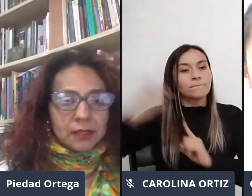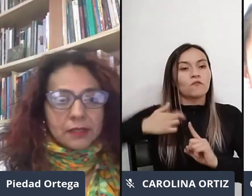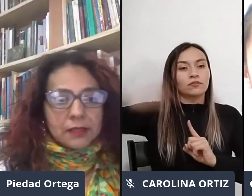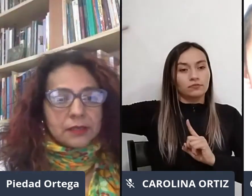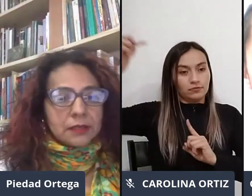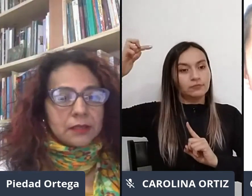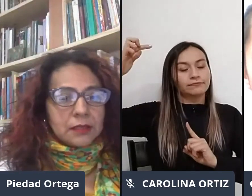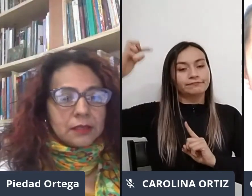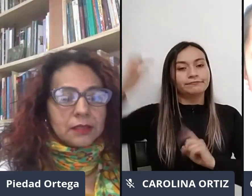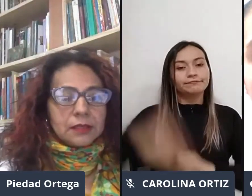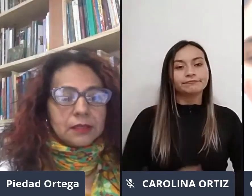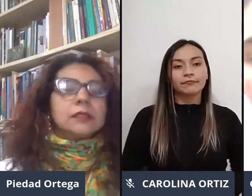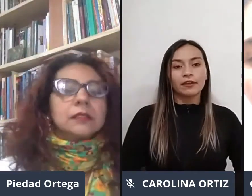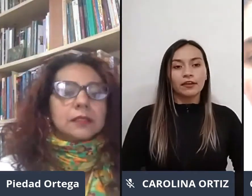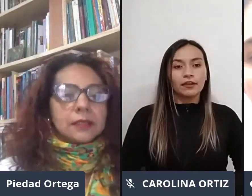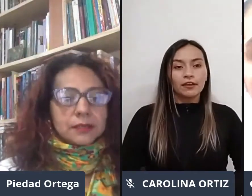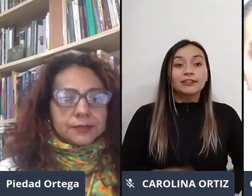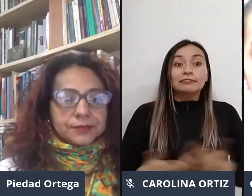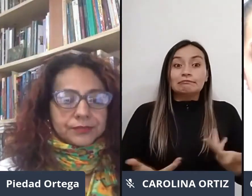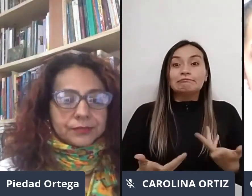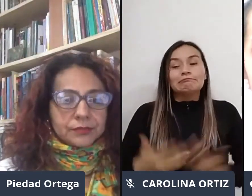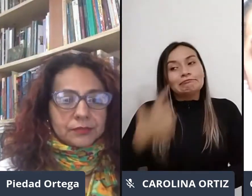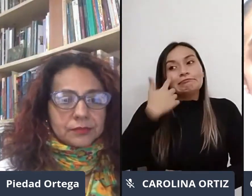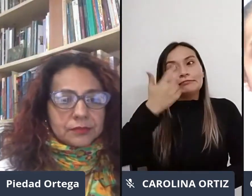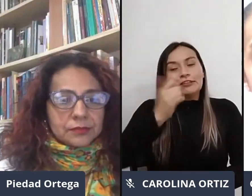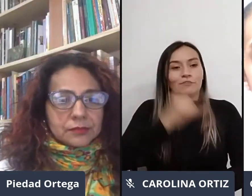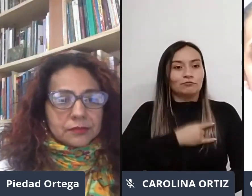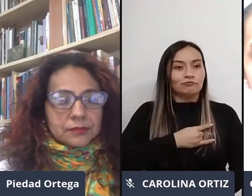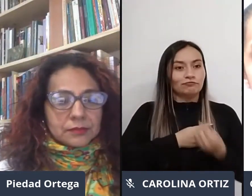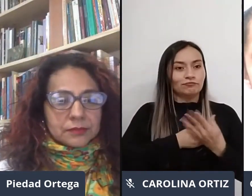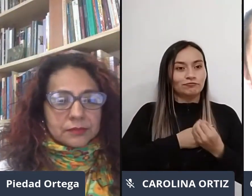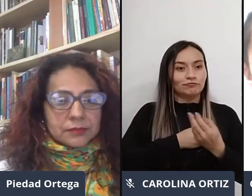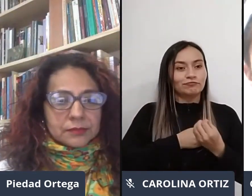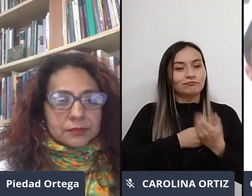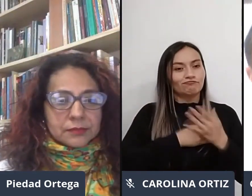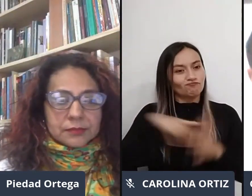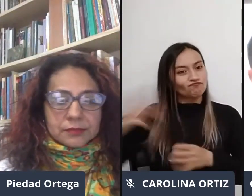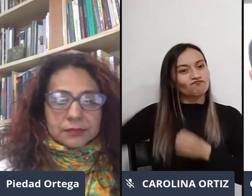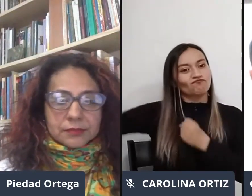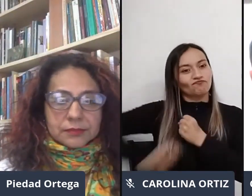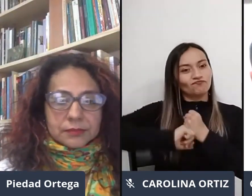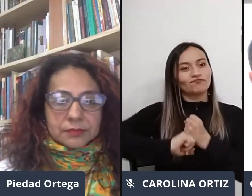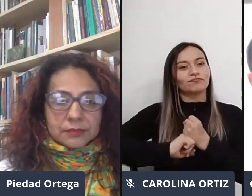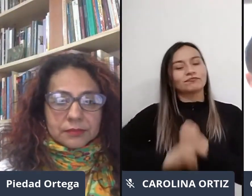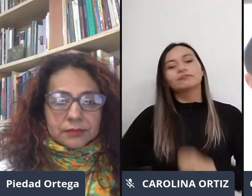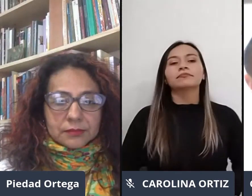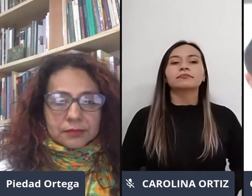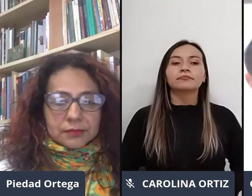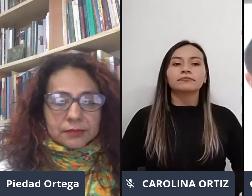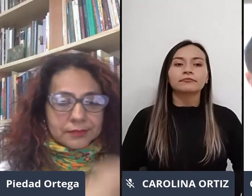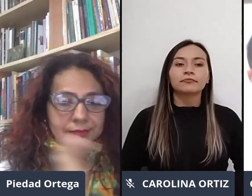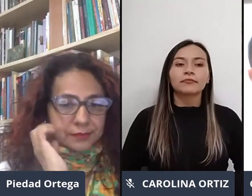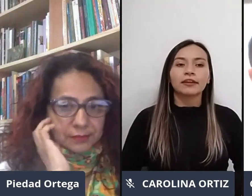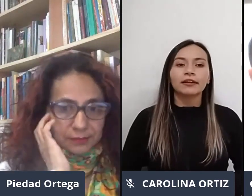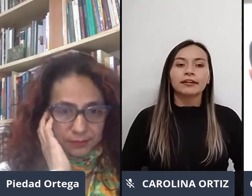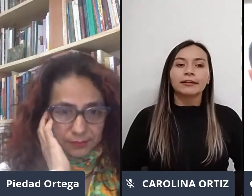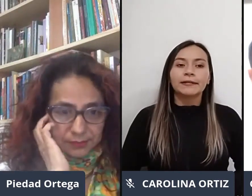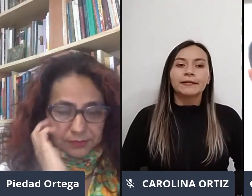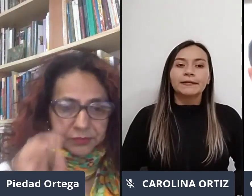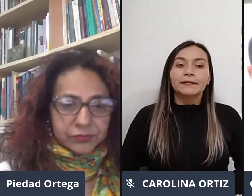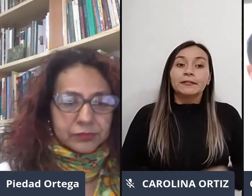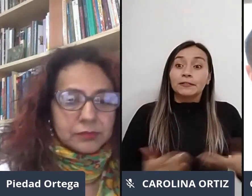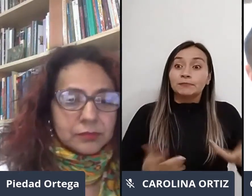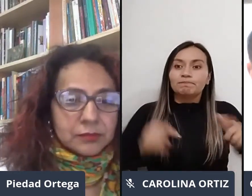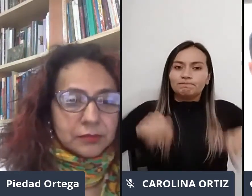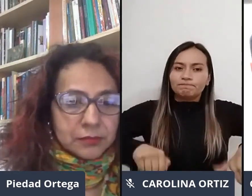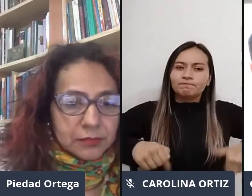profesionalizados y qué bueno que la Universidad Pedagógica Nacional haga parte de esto. Bueno, entonces este es un espacio de diálogo comunitario. La